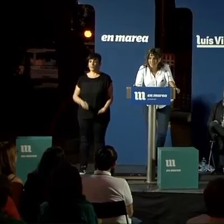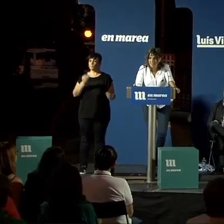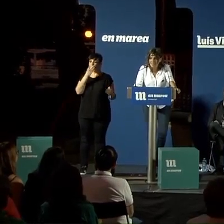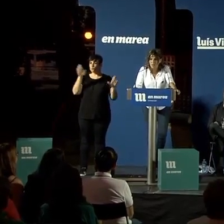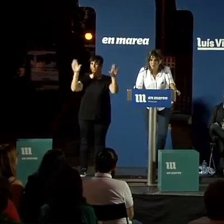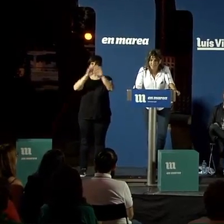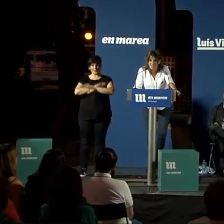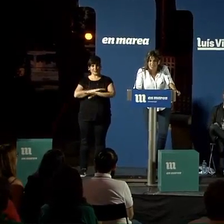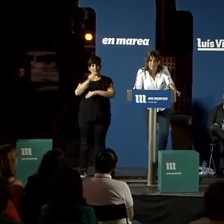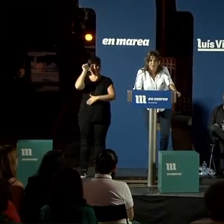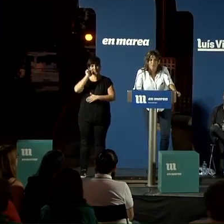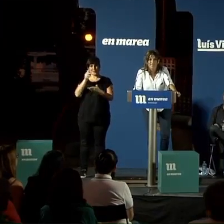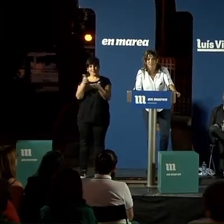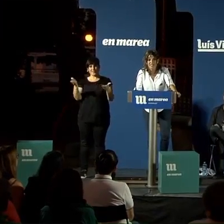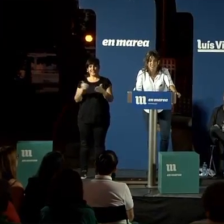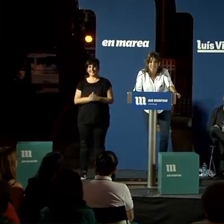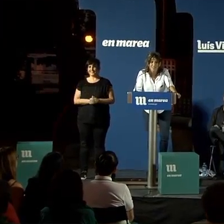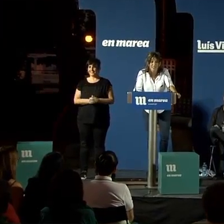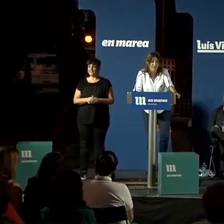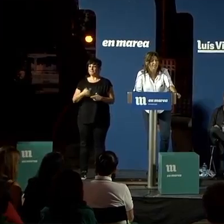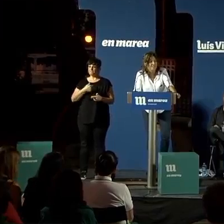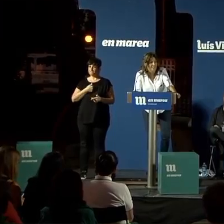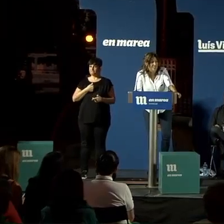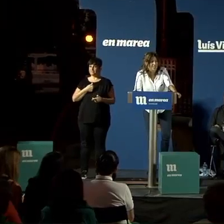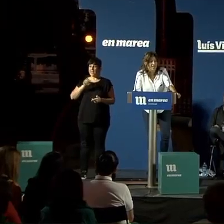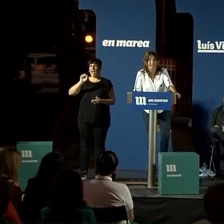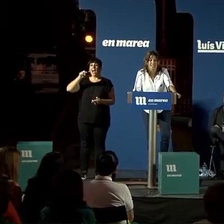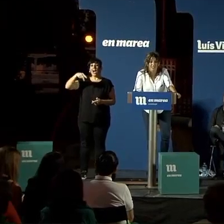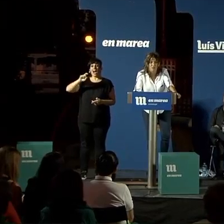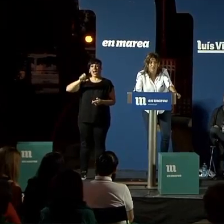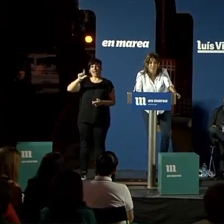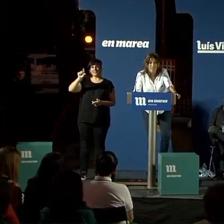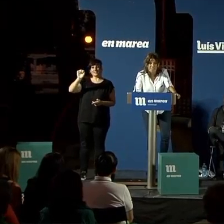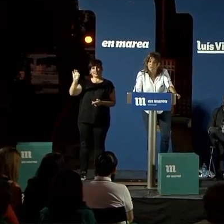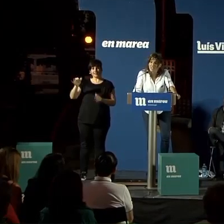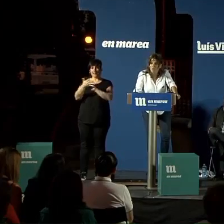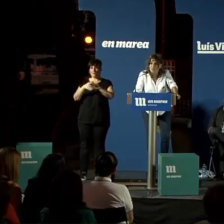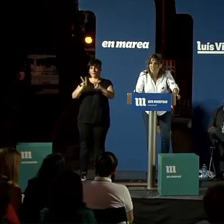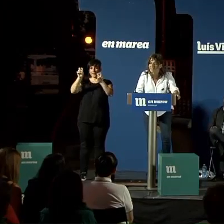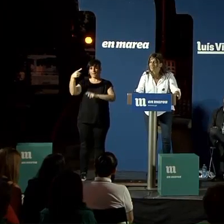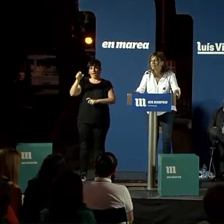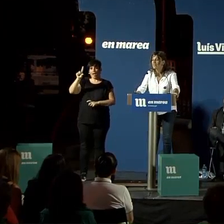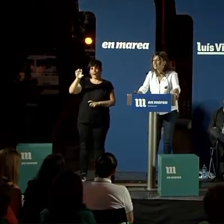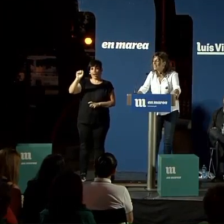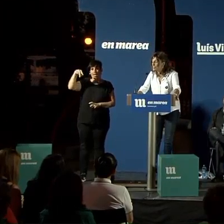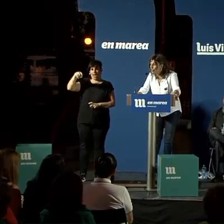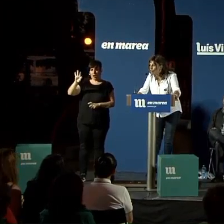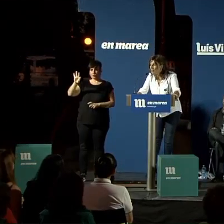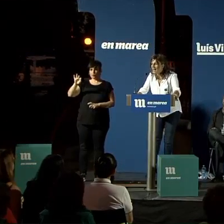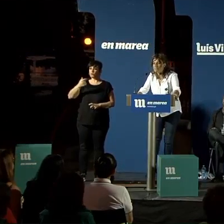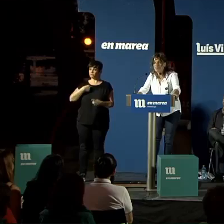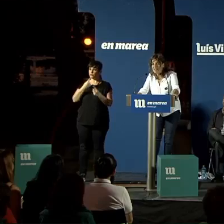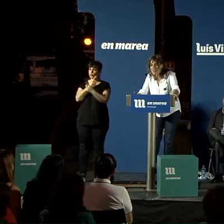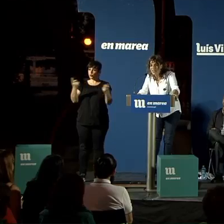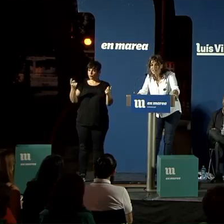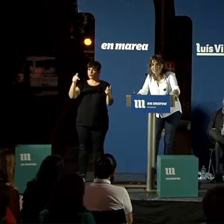Boas noites, Ourense. Parafraseaba Ángeles a Galeano. E eu digo vos aquí que só